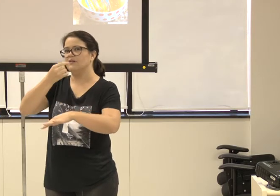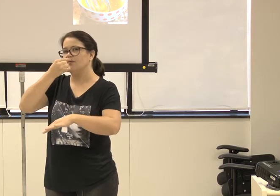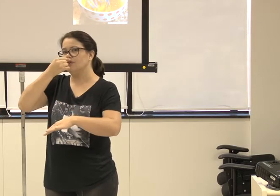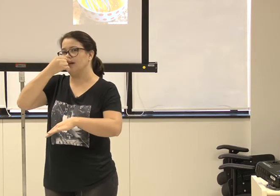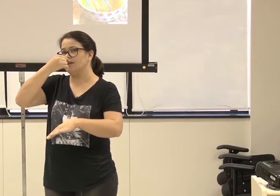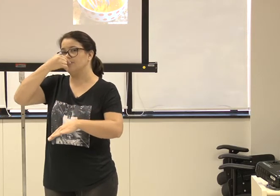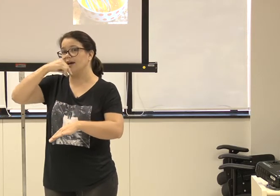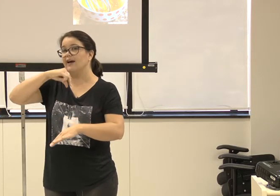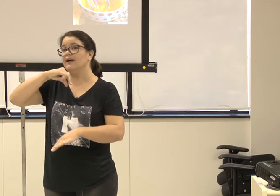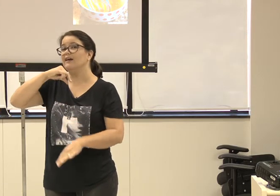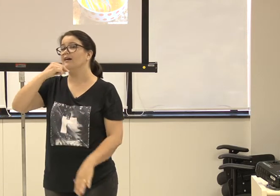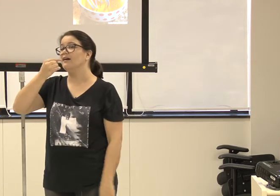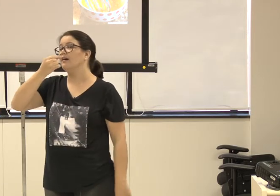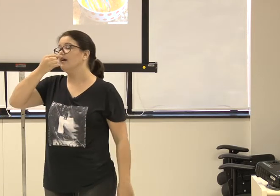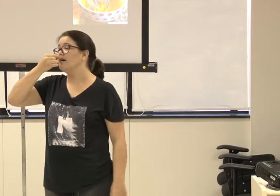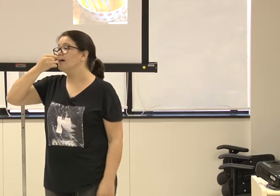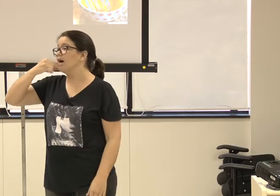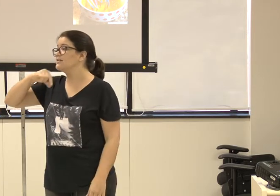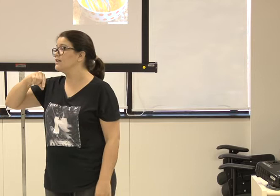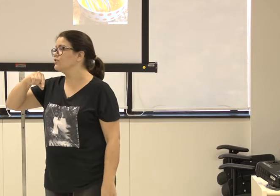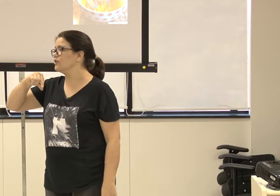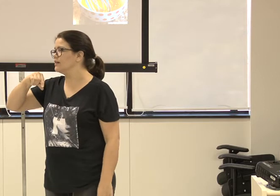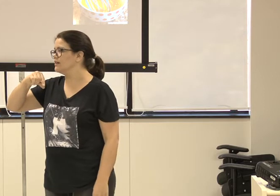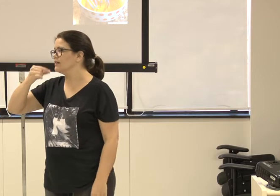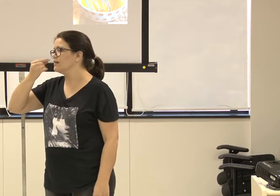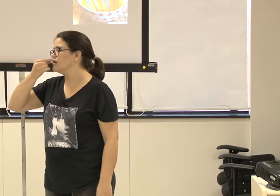Porque isso é azeitona.